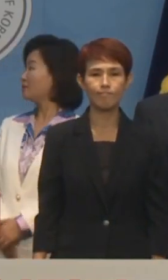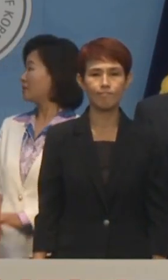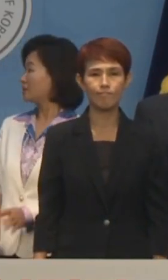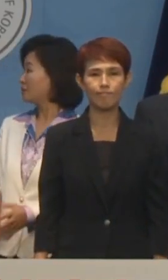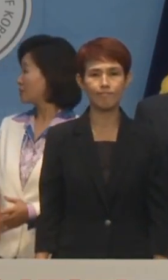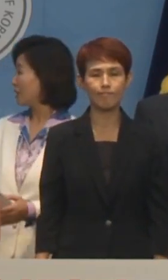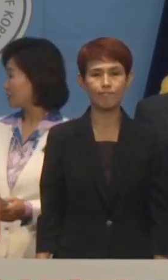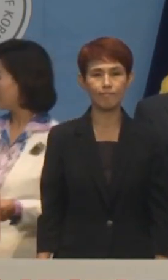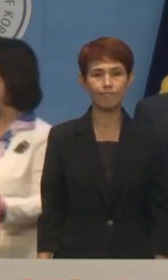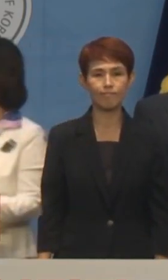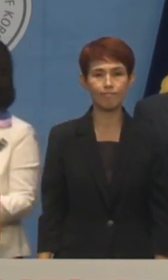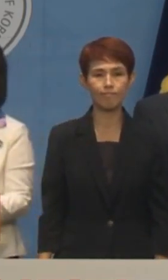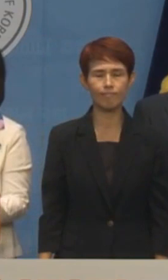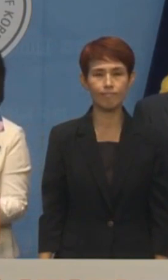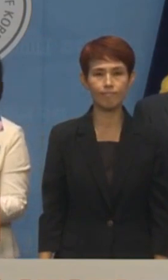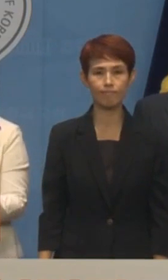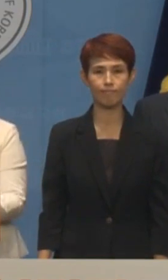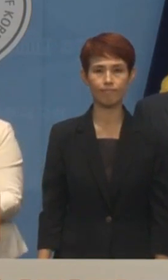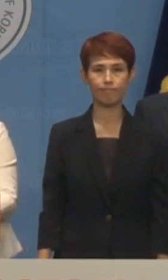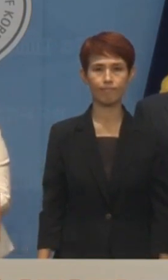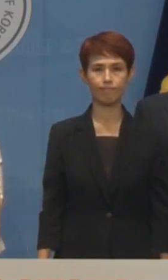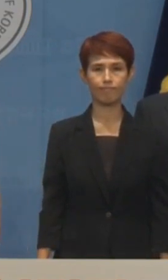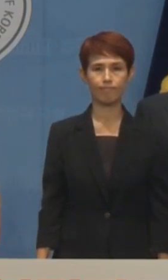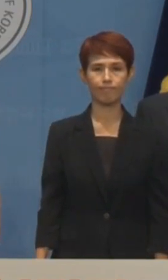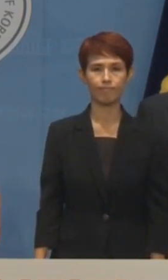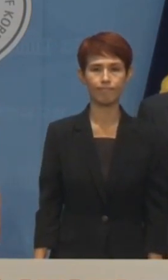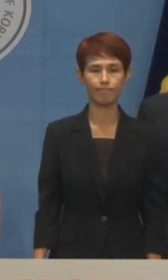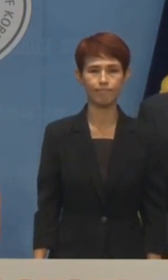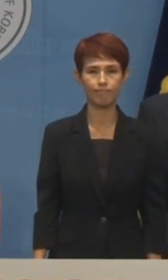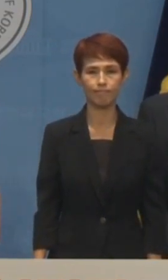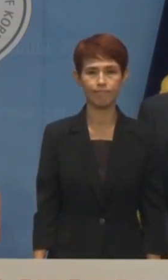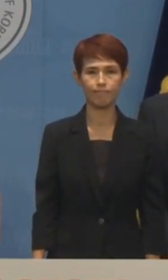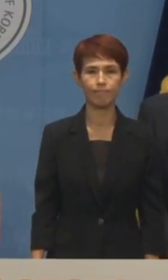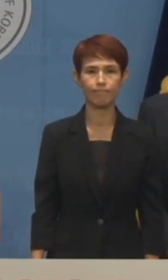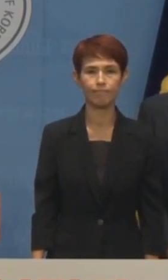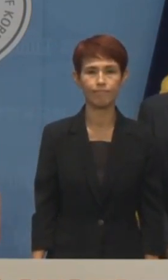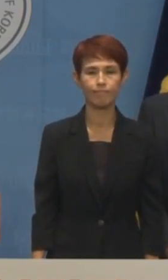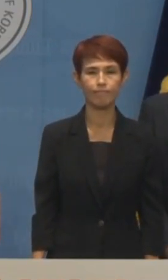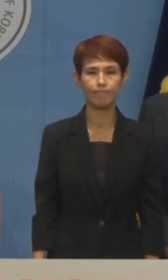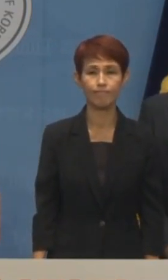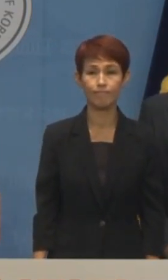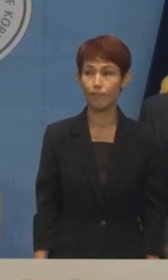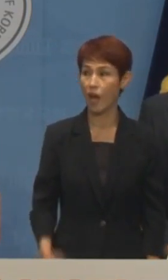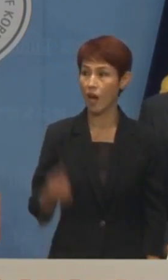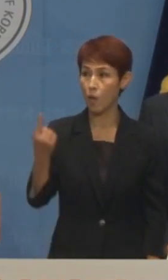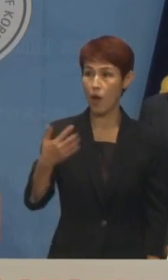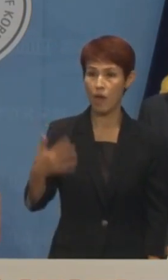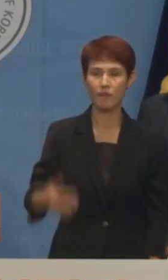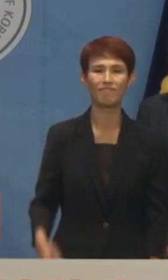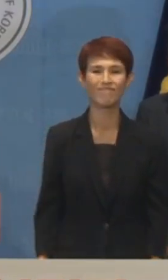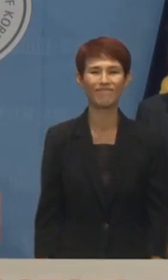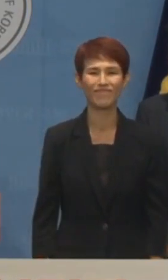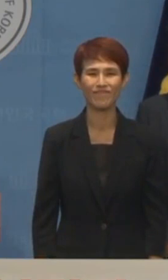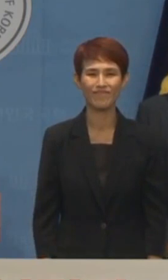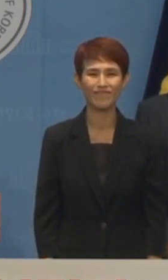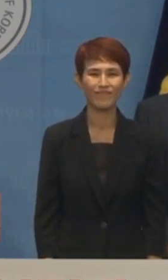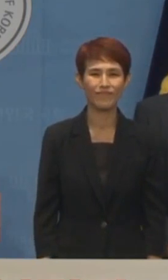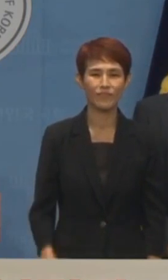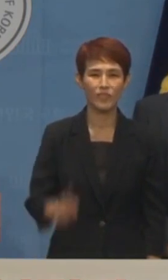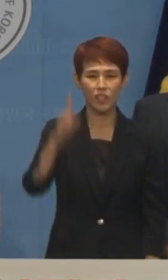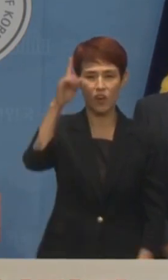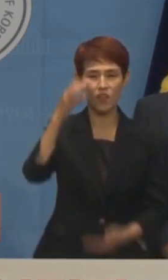네, 아직 도착 못하신 것 같습니다. 다음 발언은